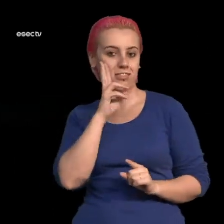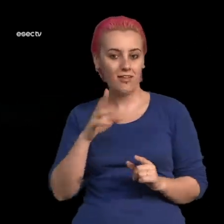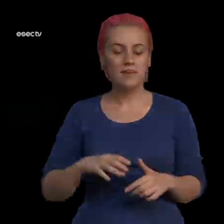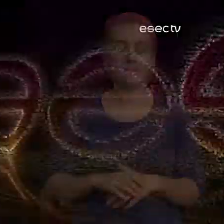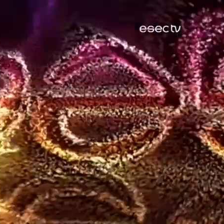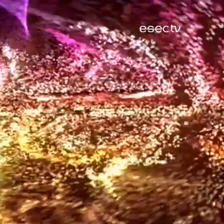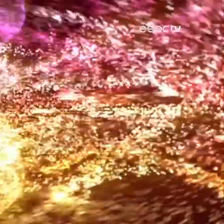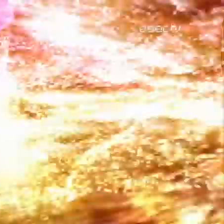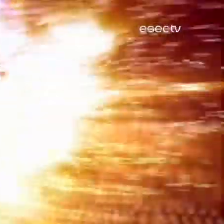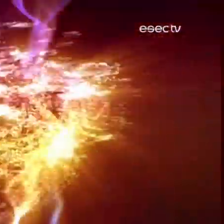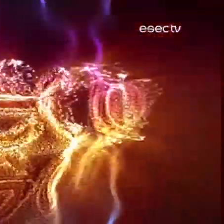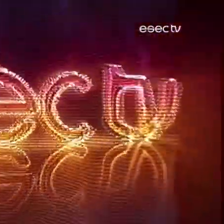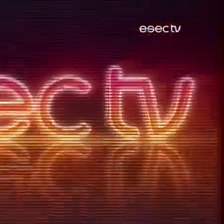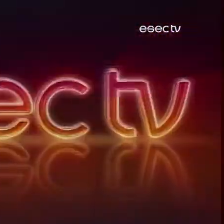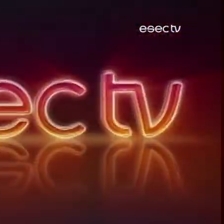connosco.